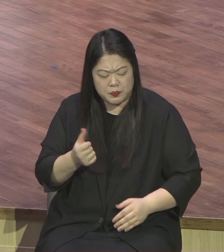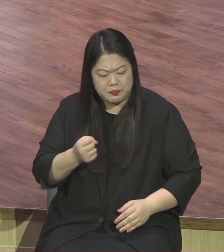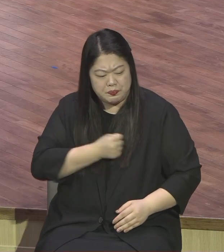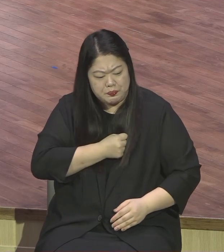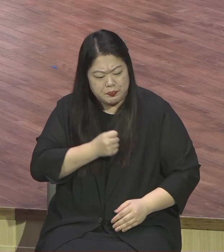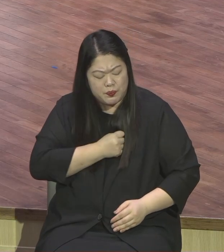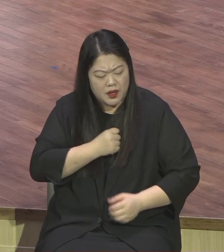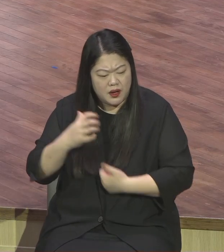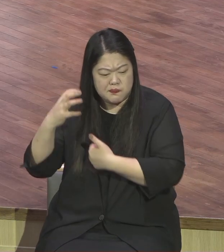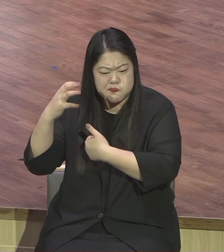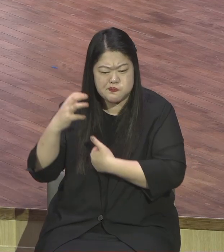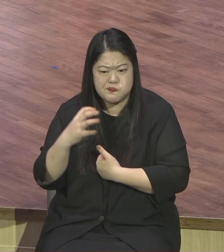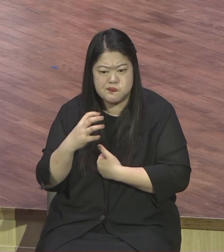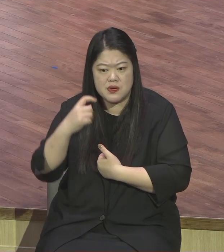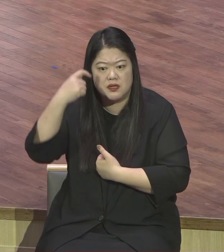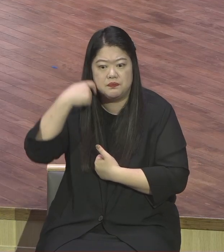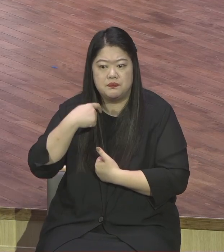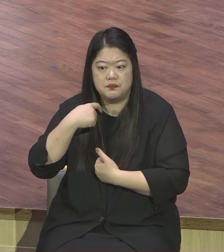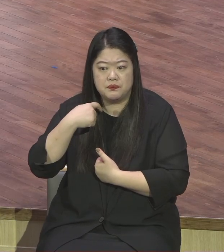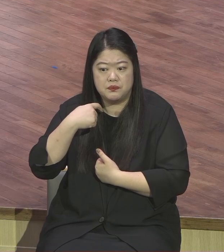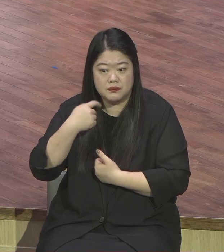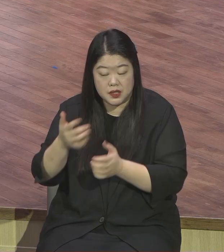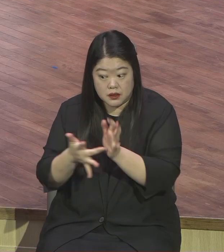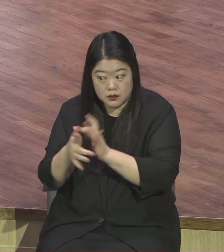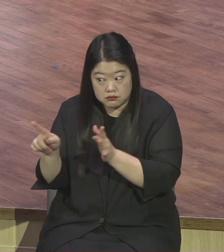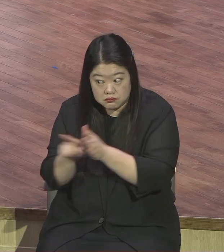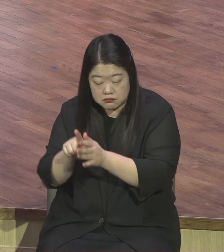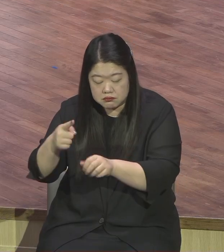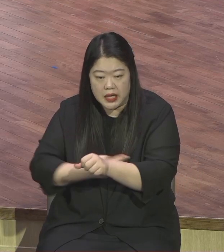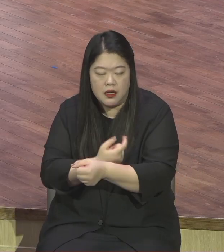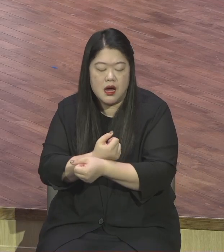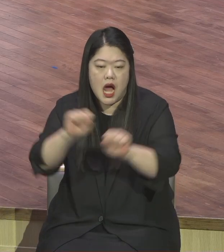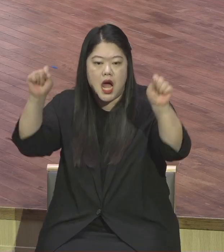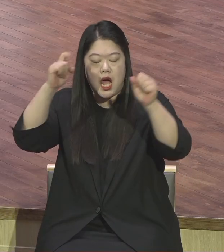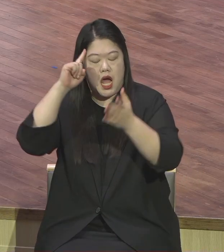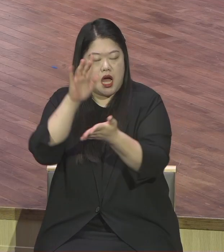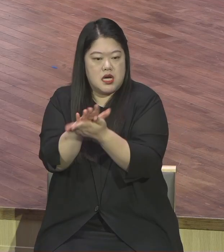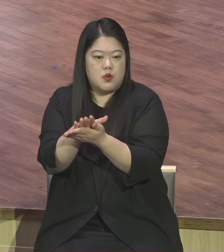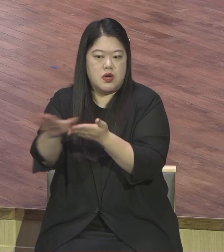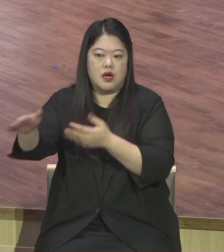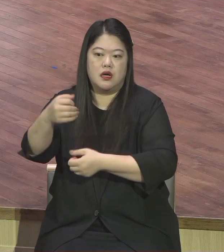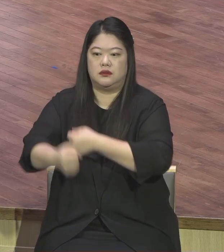이 참자유에 대해서 갈라디아서가 강조를 하고 있어요.